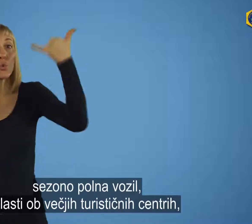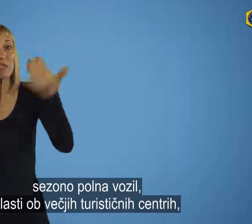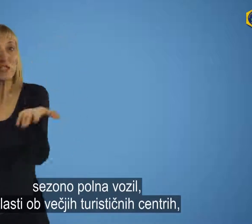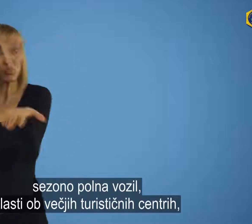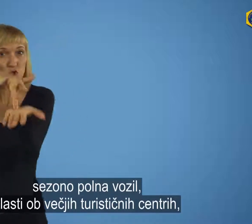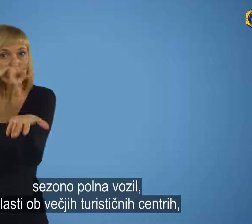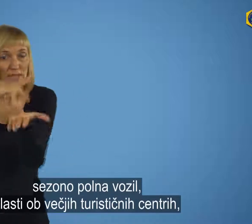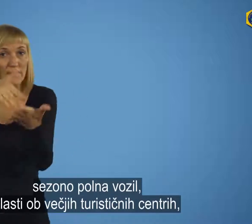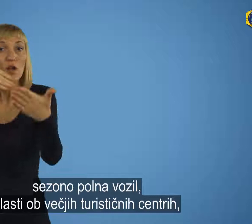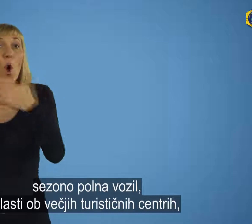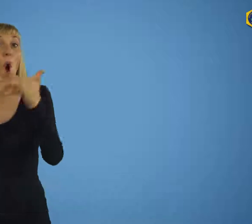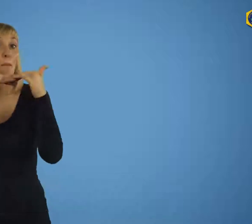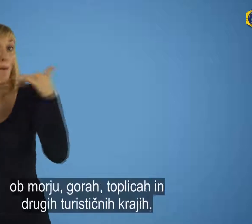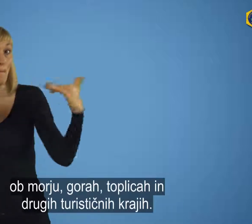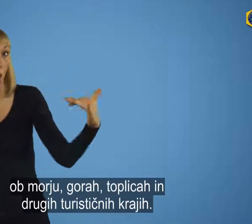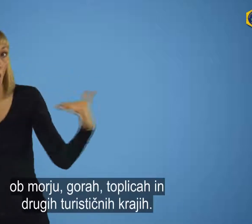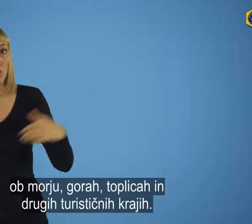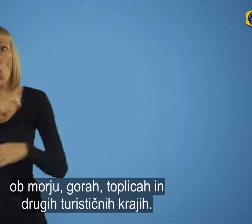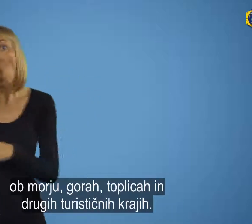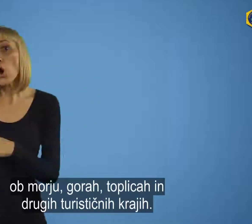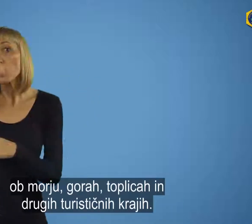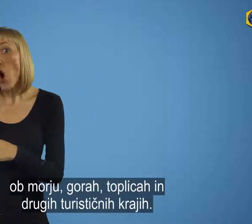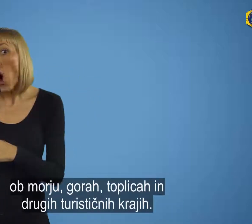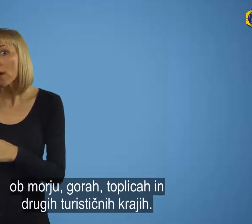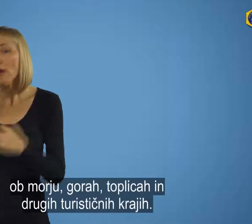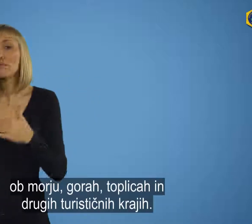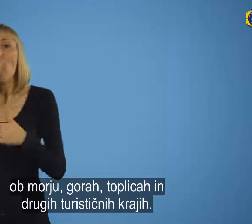gorah, toplicah in drugih turističnih krajih.